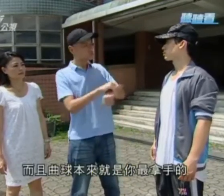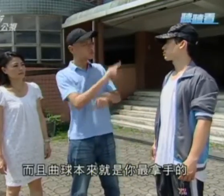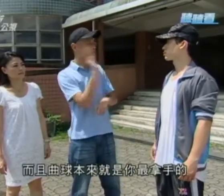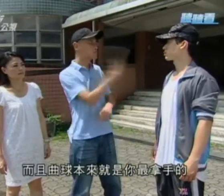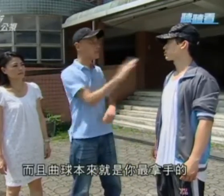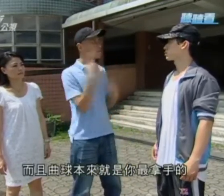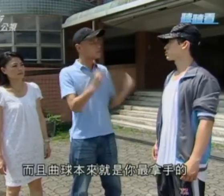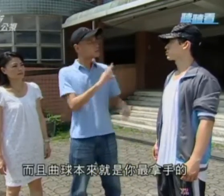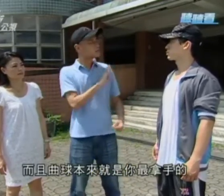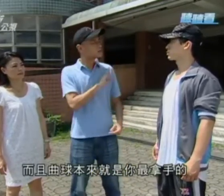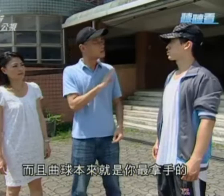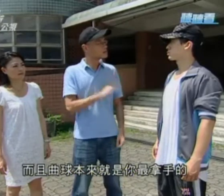球本来就是你最拿手的。